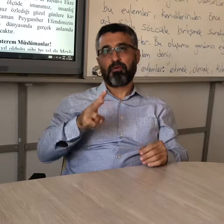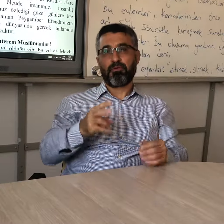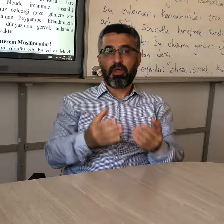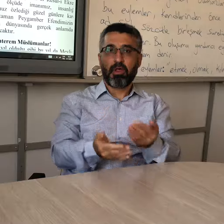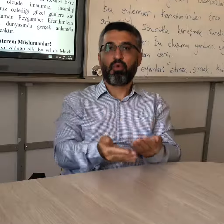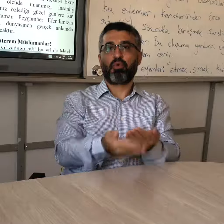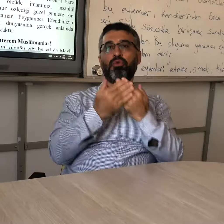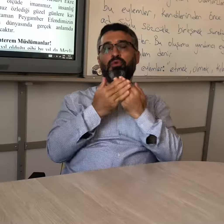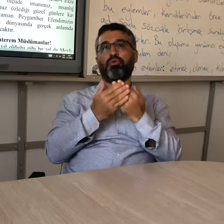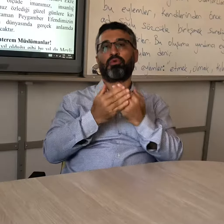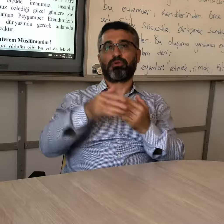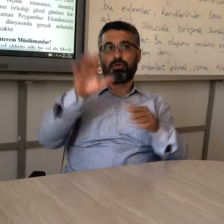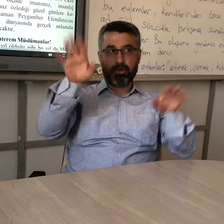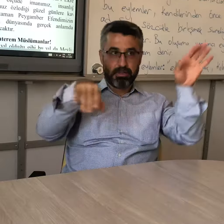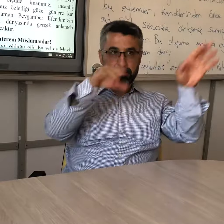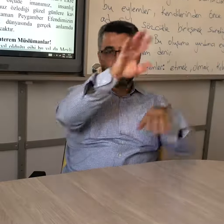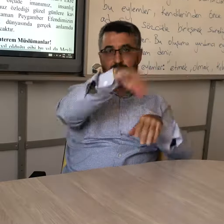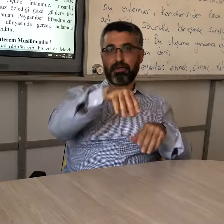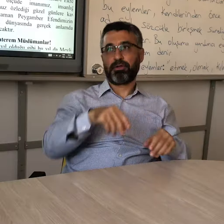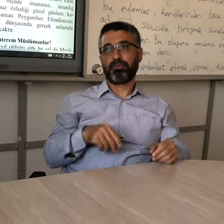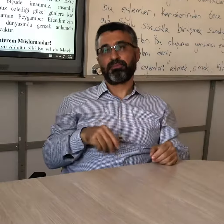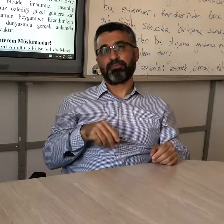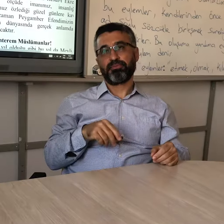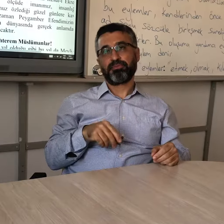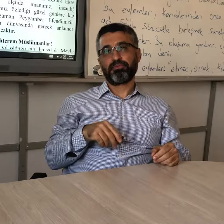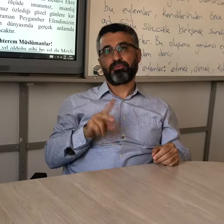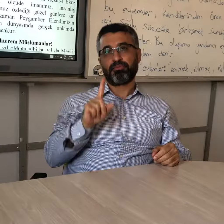çağıran, bir davetçi,